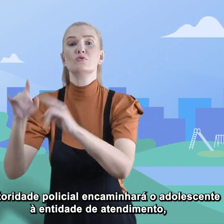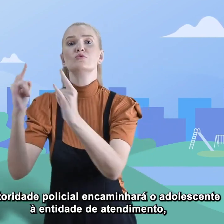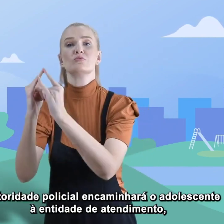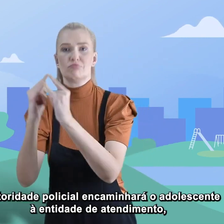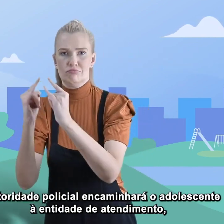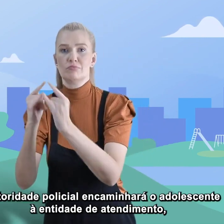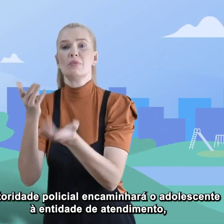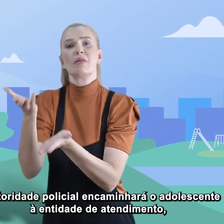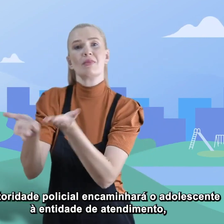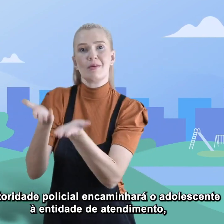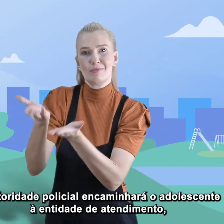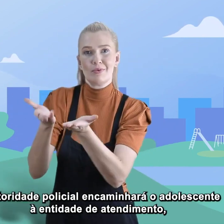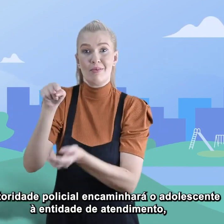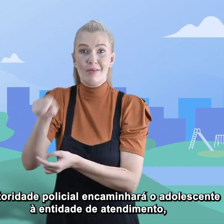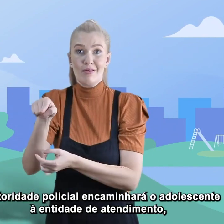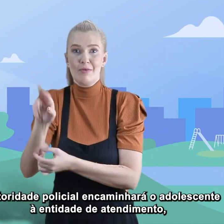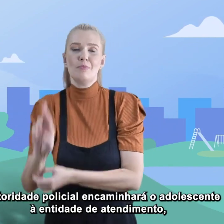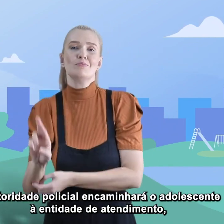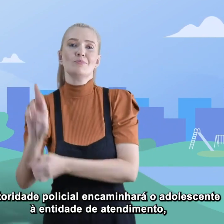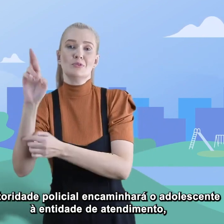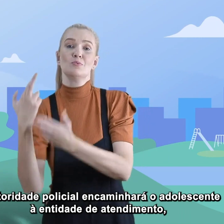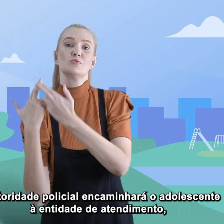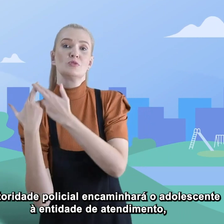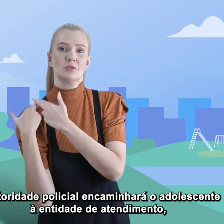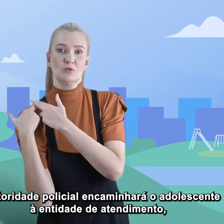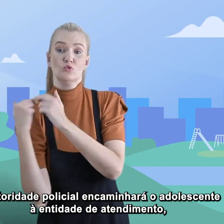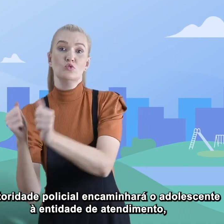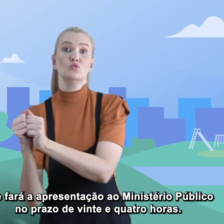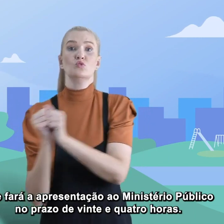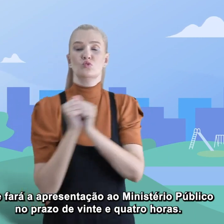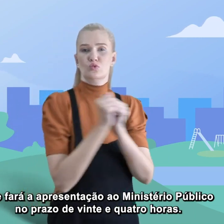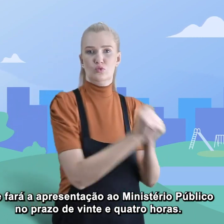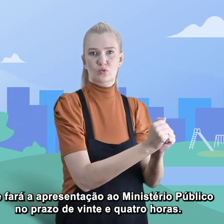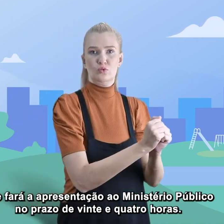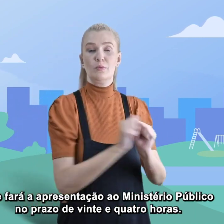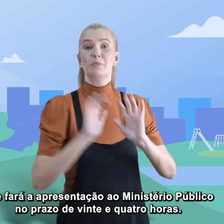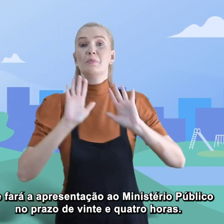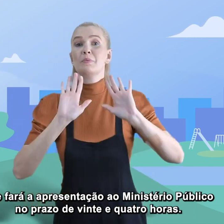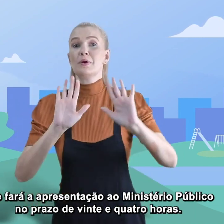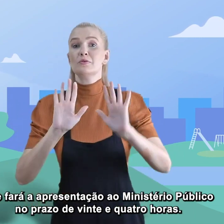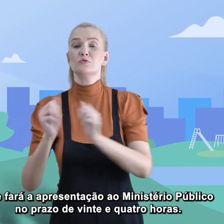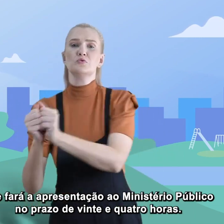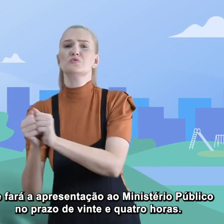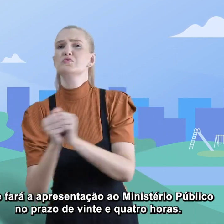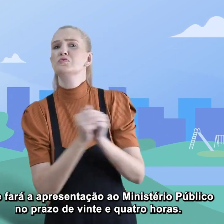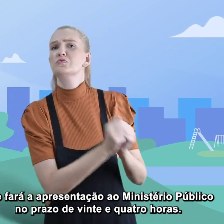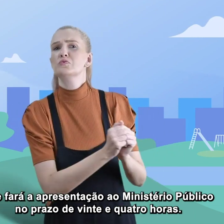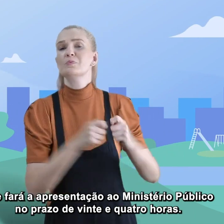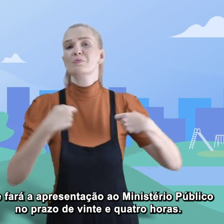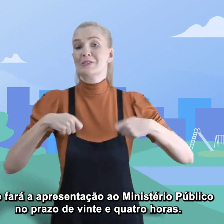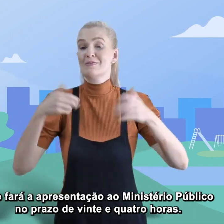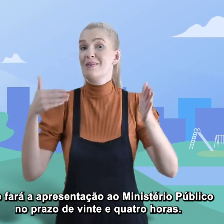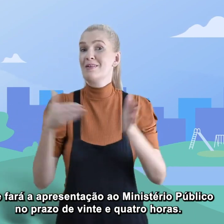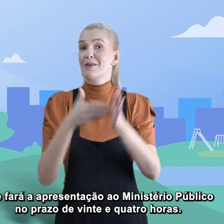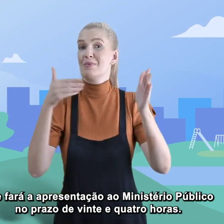policial encaminhará o adolescente à entidade de atendimento, que fará a apresentação ao Ministério Público no prazo de